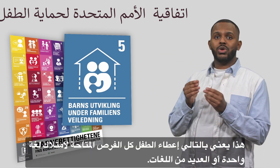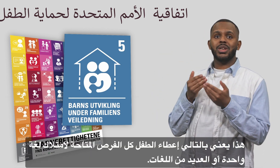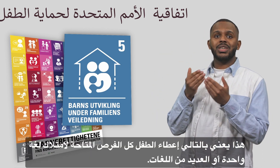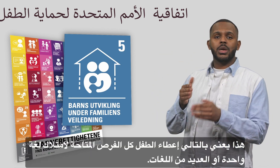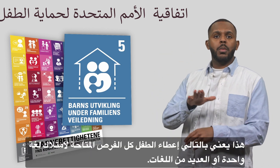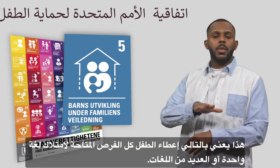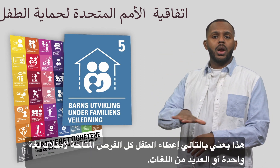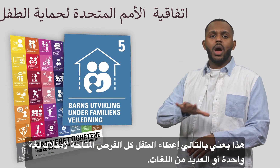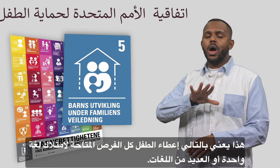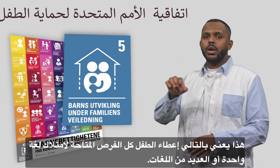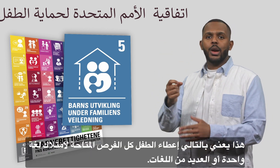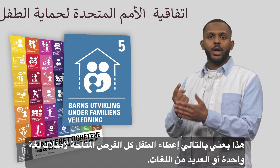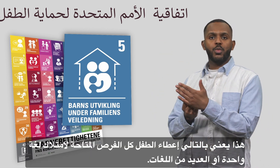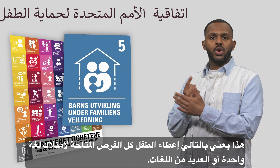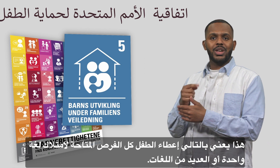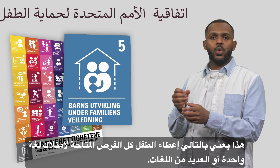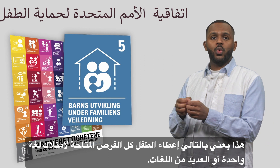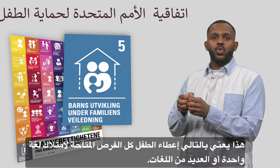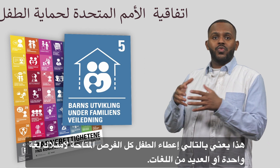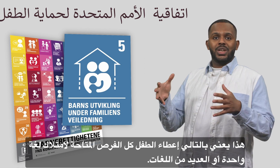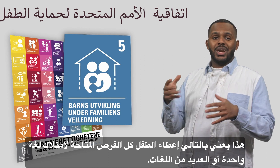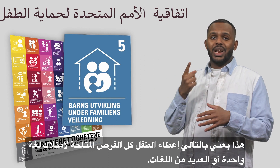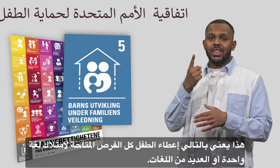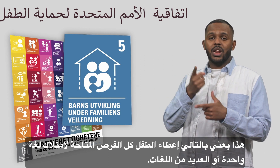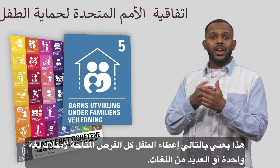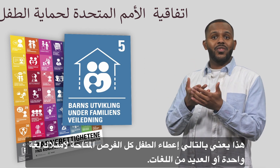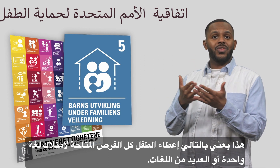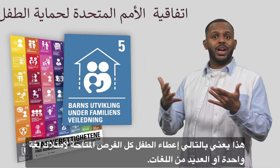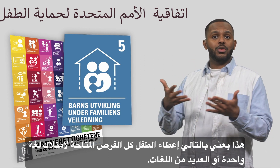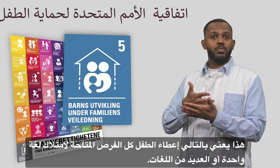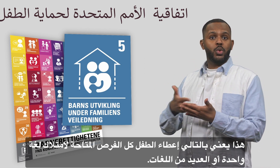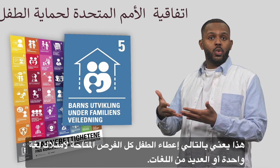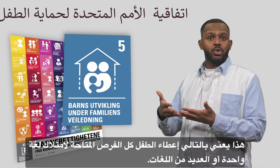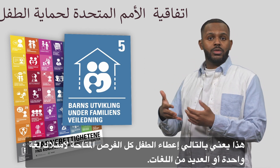وهذا يعني بالتالي إعطاء الطفل كل الفرص المتاحة لامتلاك لغة واحدة أو العديد من اللغات.